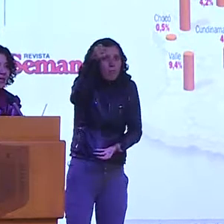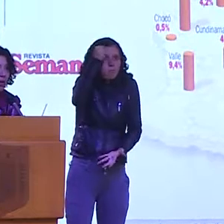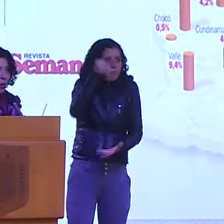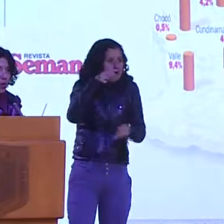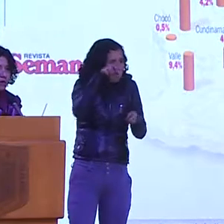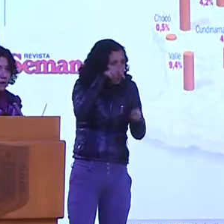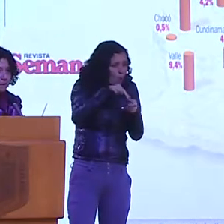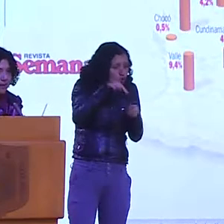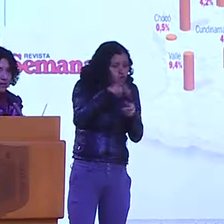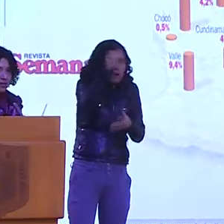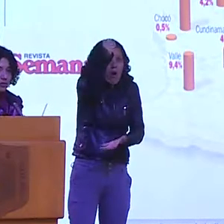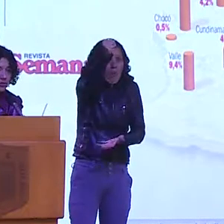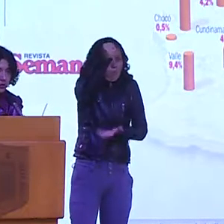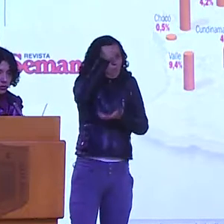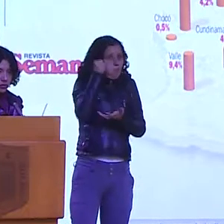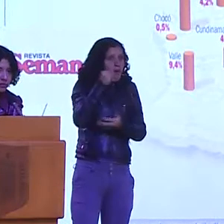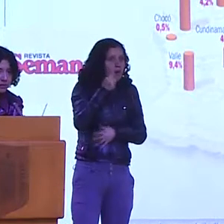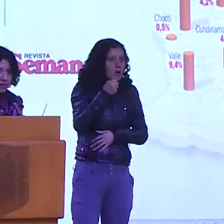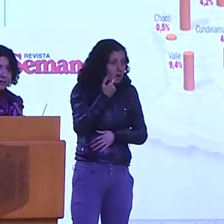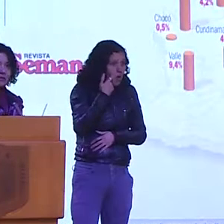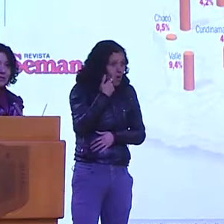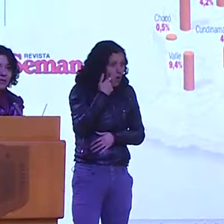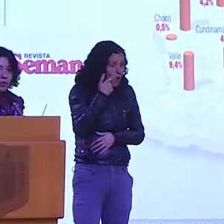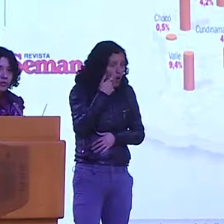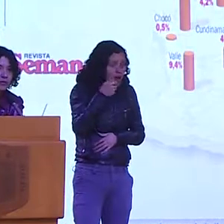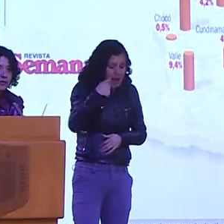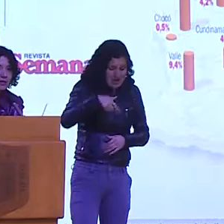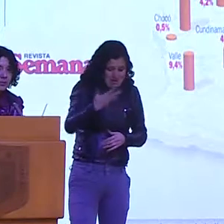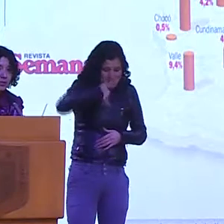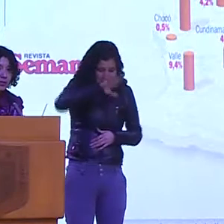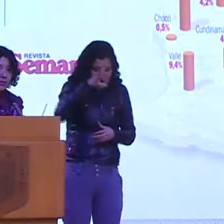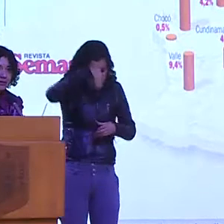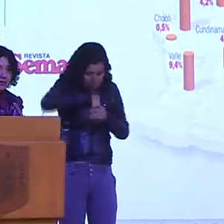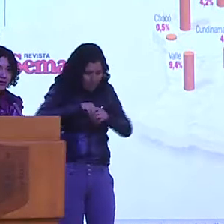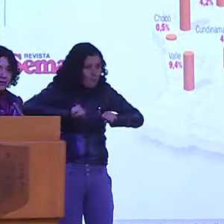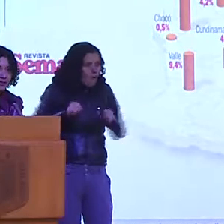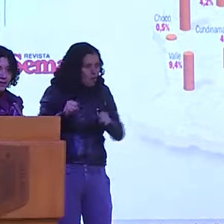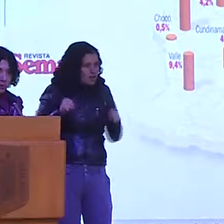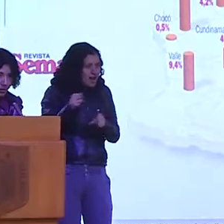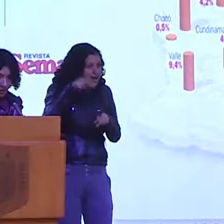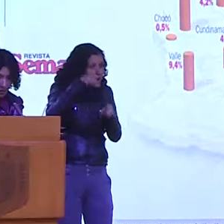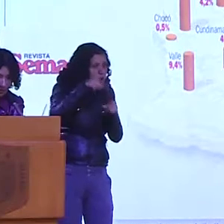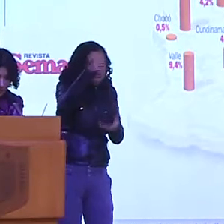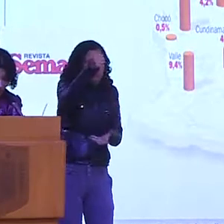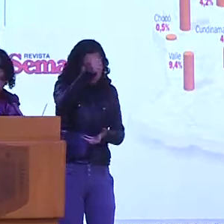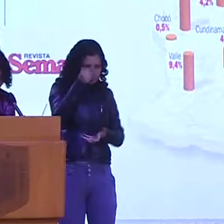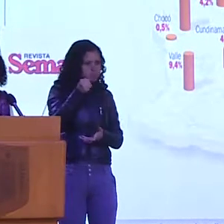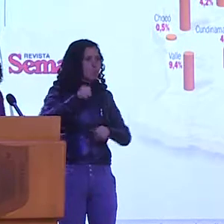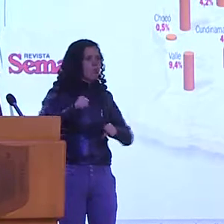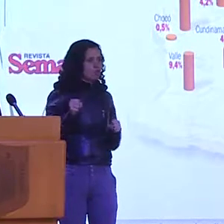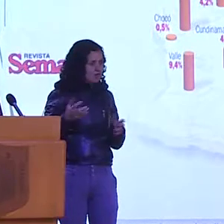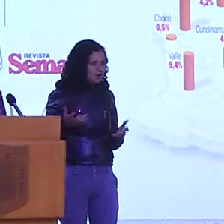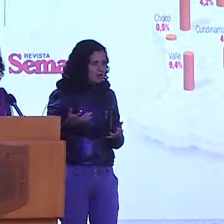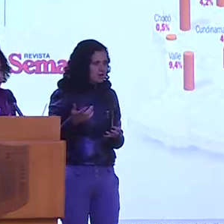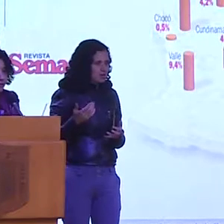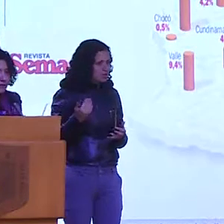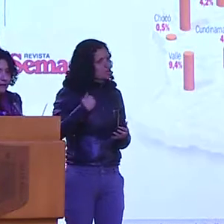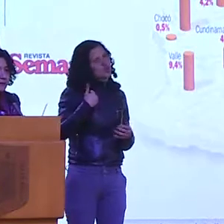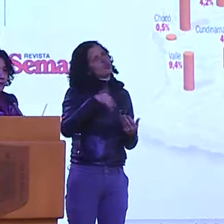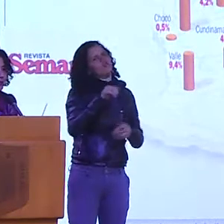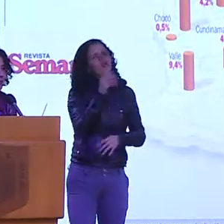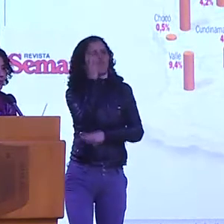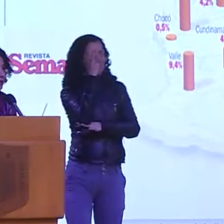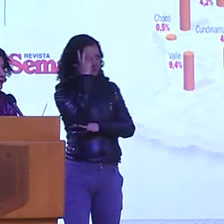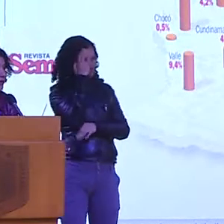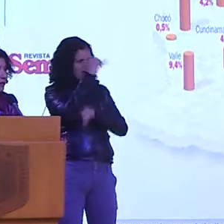concentrados. La cuarta parte de los recursos del país se concentran en Bogotá. Por eso muchas veces cuando salgo como